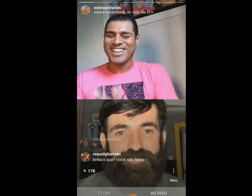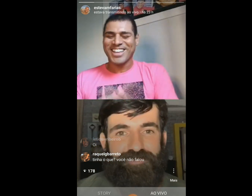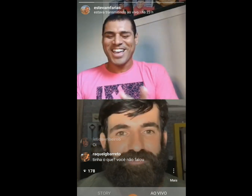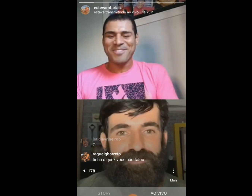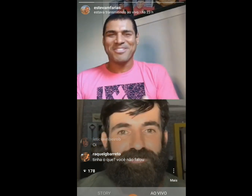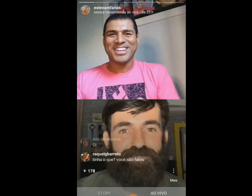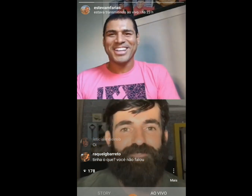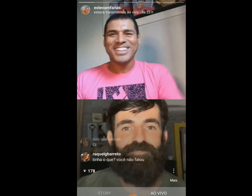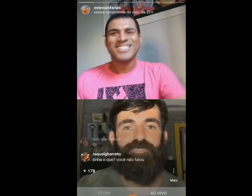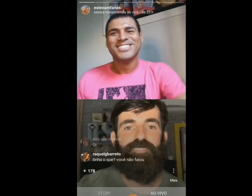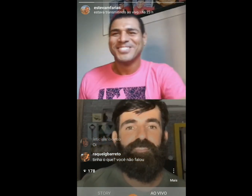Quero ver.